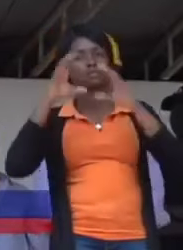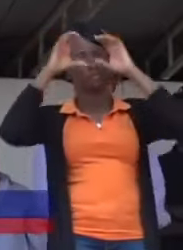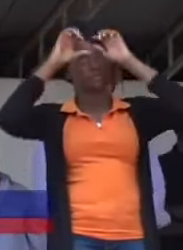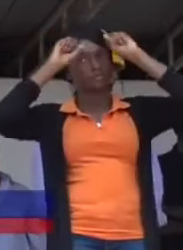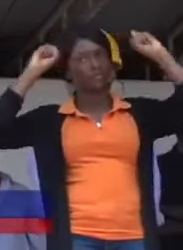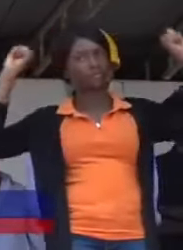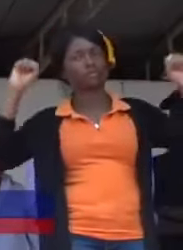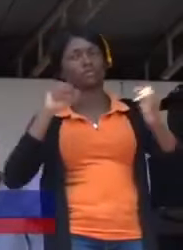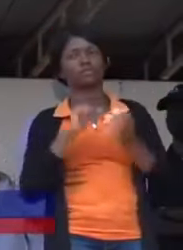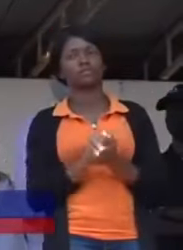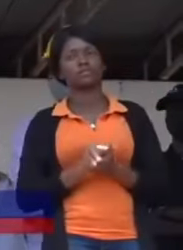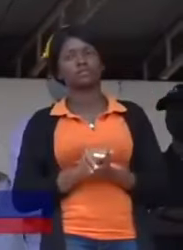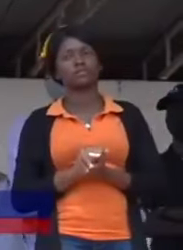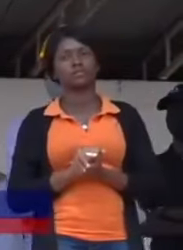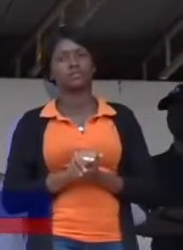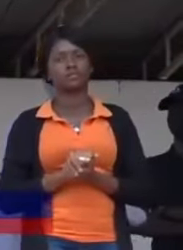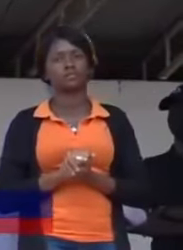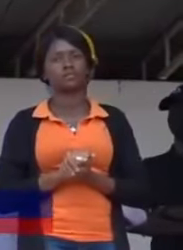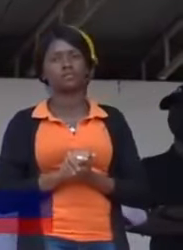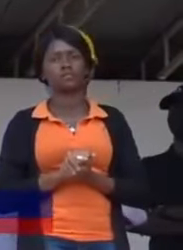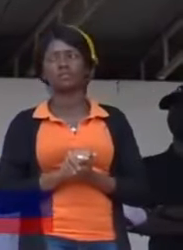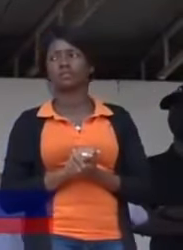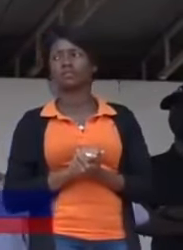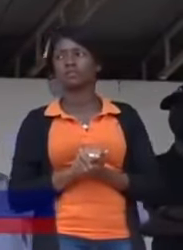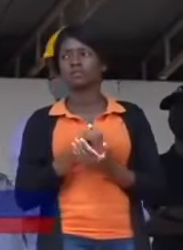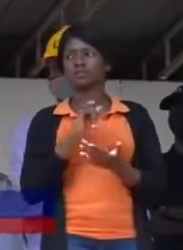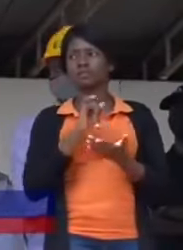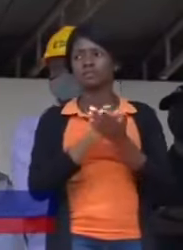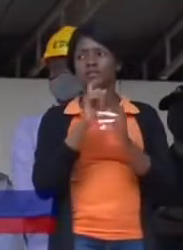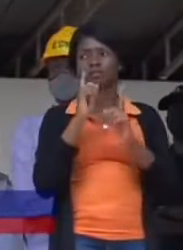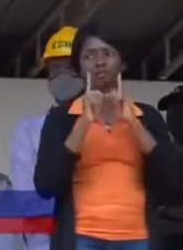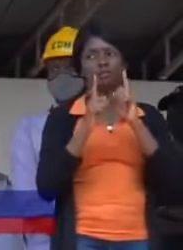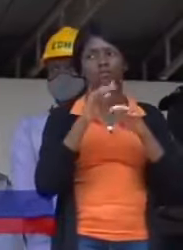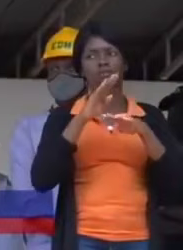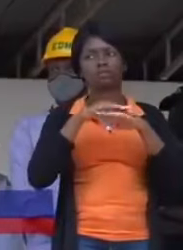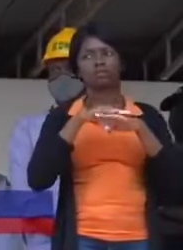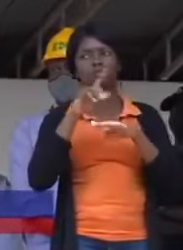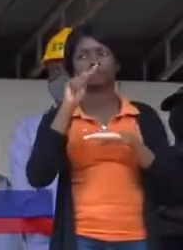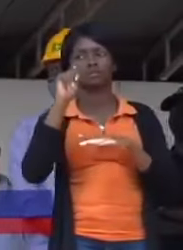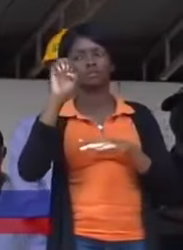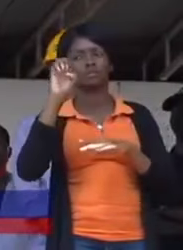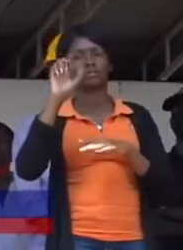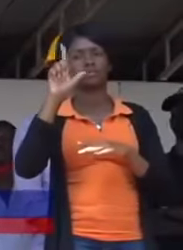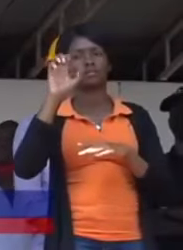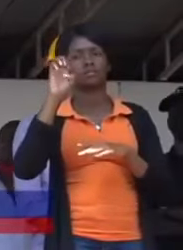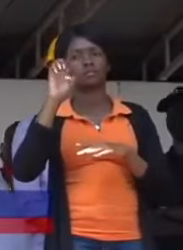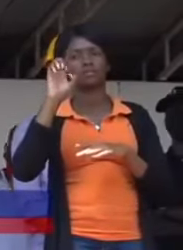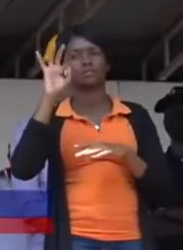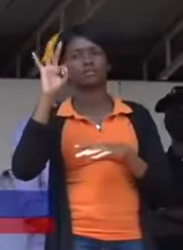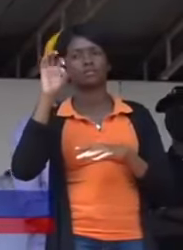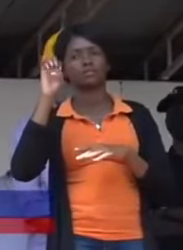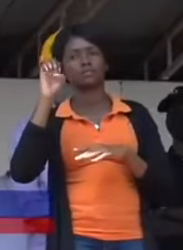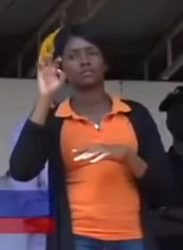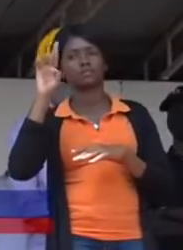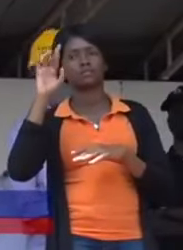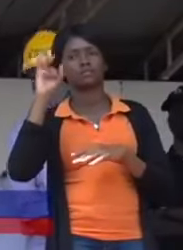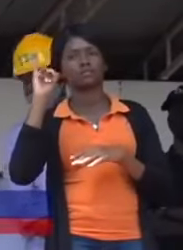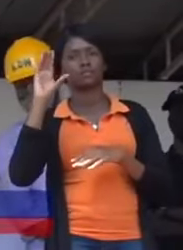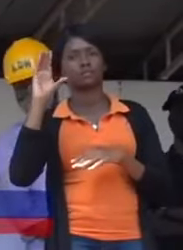association magistrat. Bon, ça me parle pas là sur téléphérique là, je besoin silence. Cloche à m'dan,